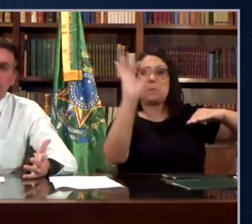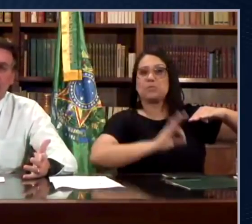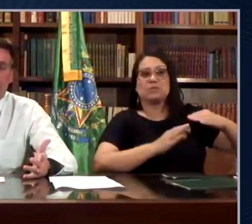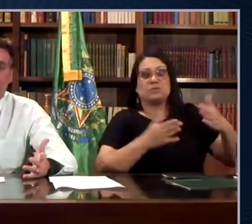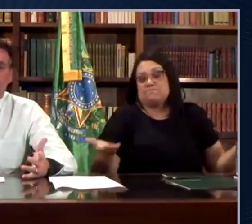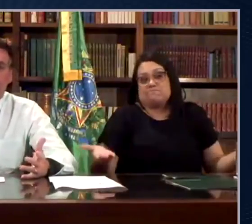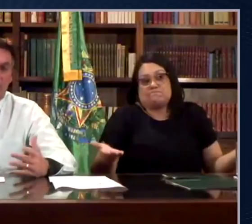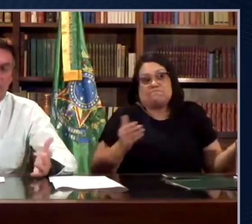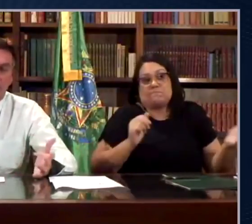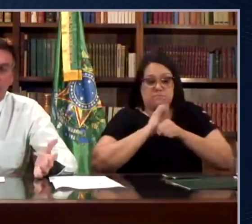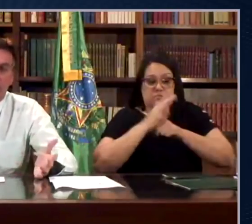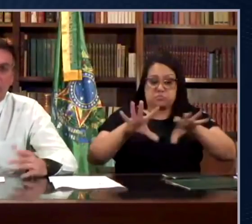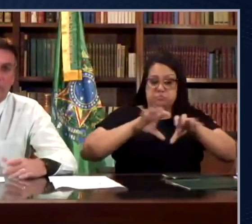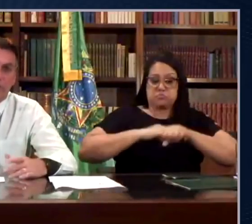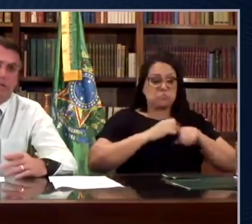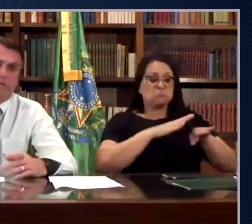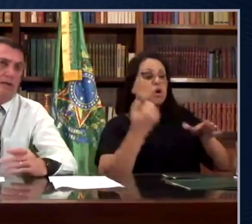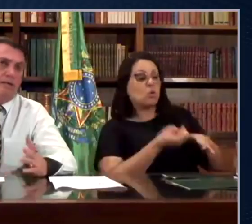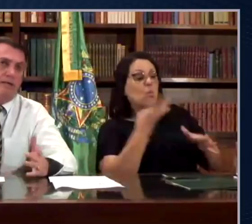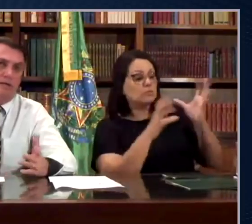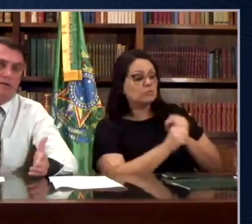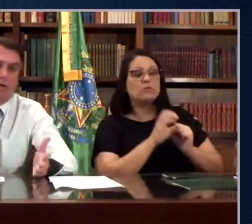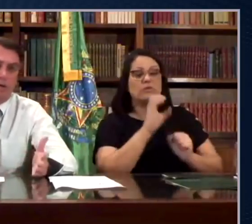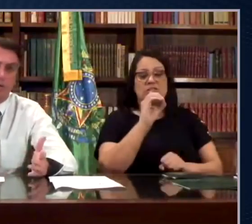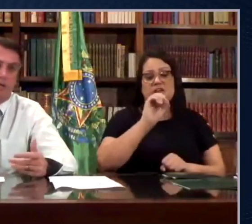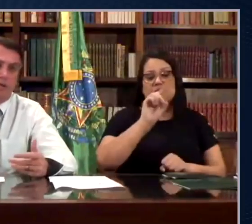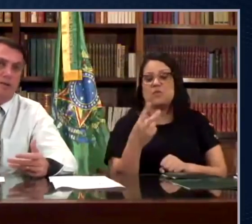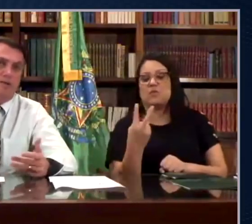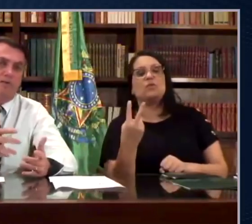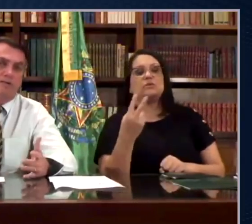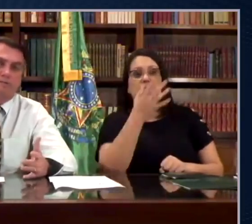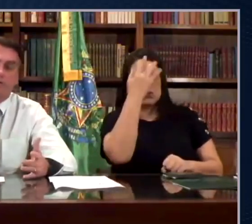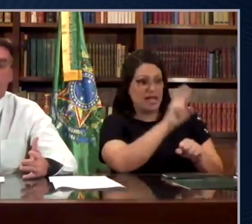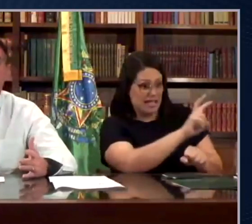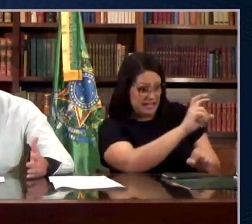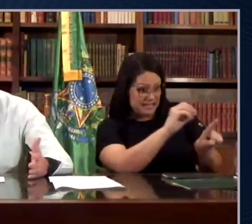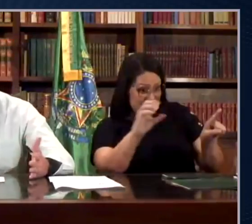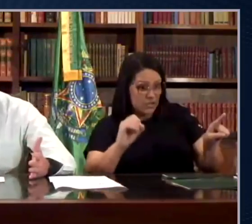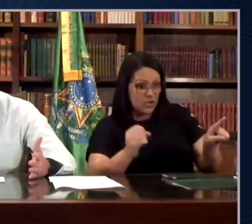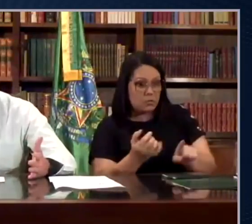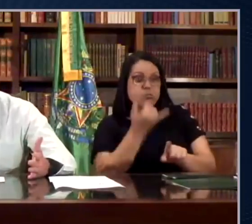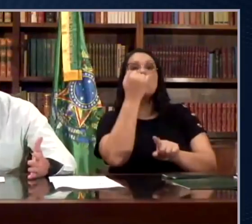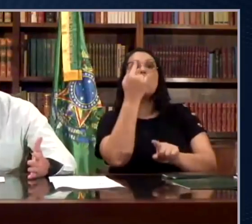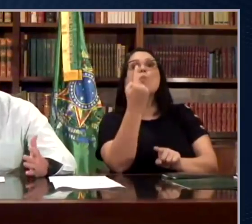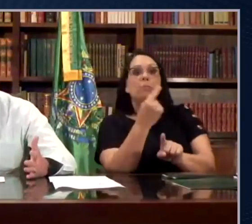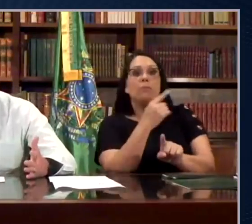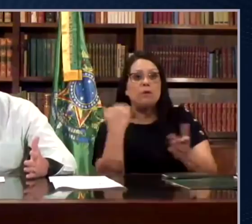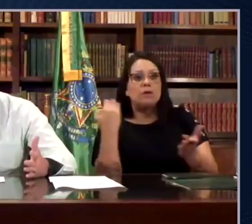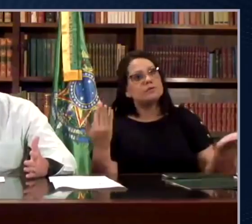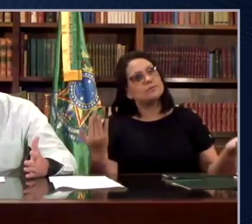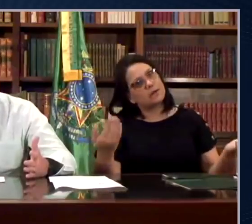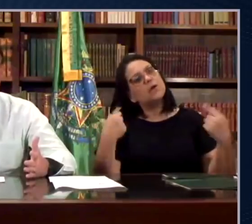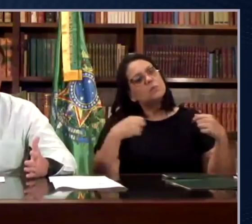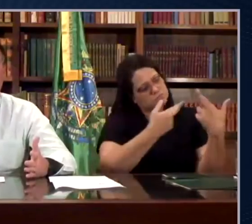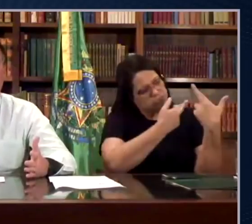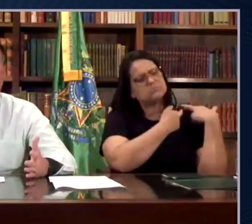pessoa é infectada. Chega a 0,2%, a cada 500 falece um, e esse mês tem outro tipo de doença. Então tem que ser responsável a